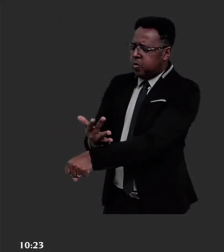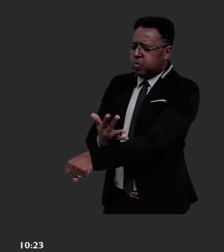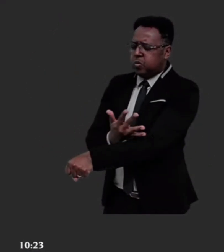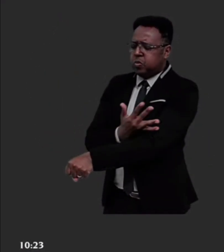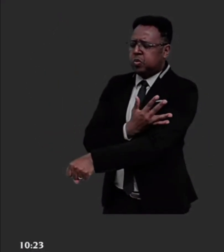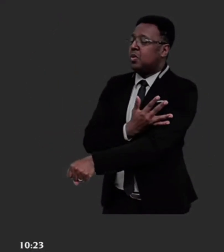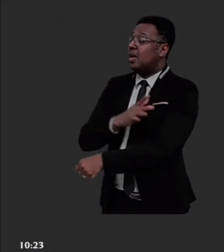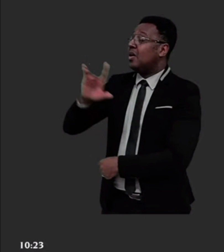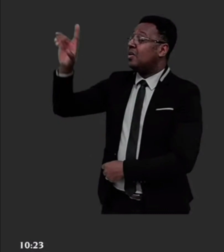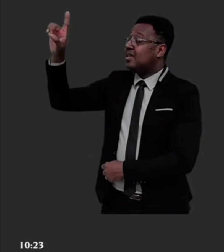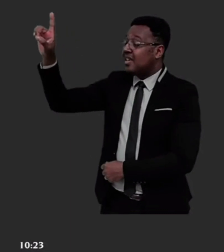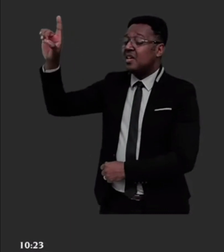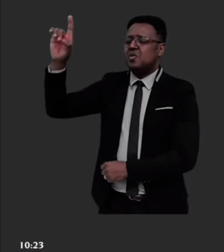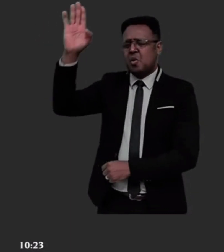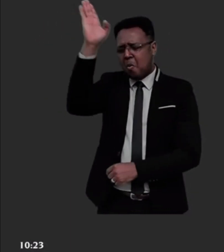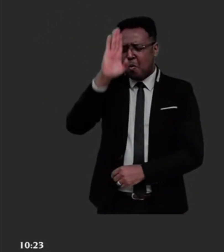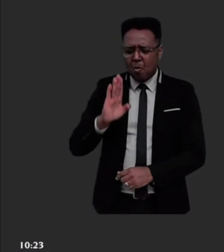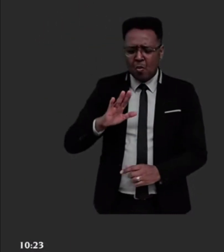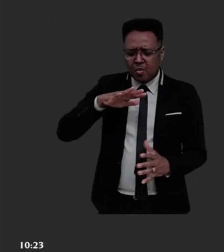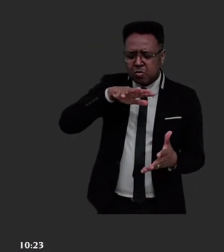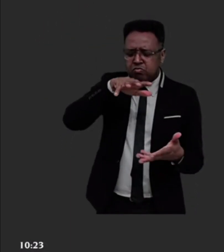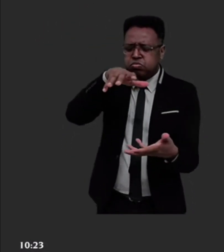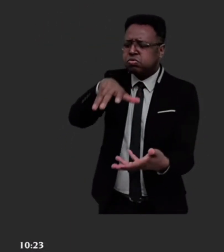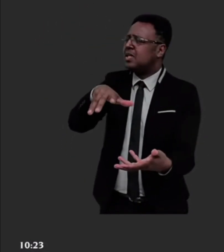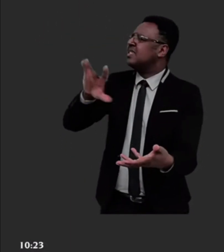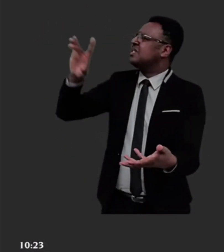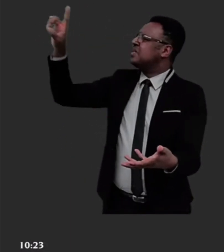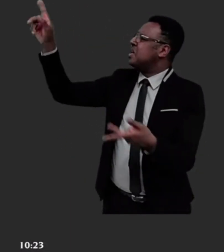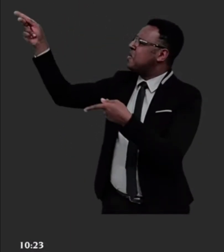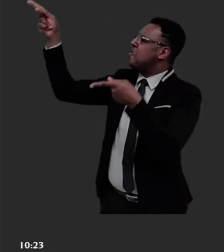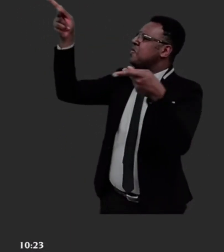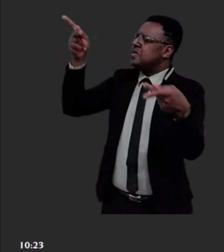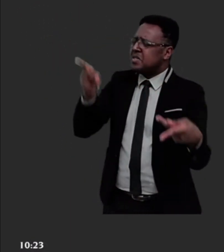nossa nação, visita o nosso governo,